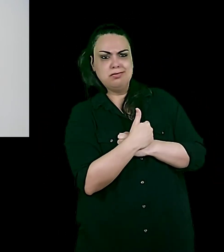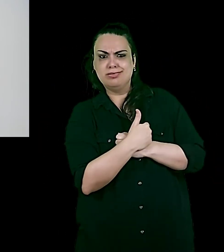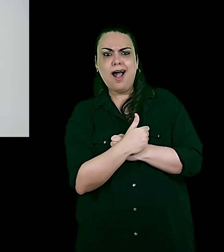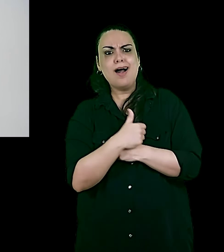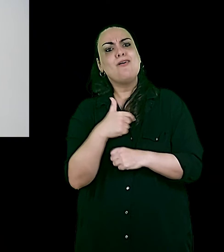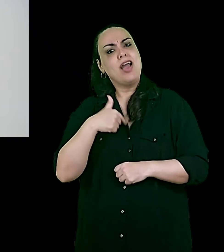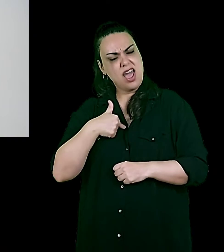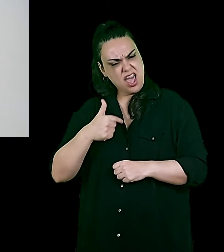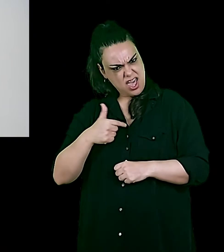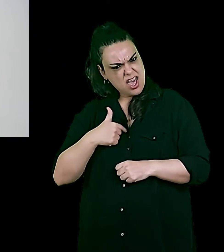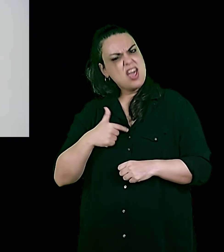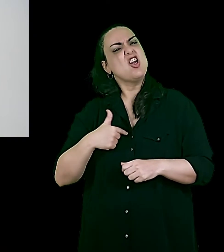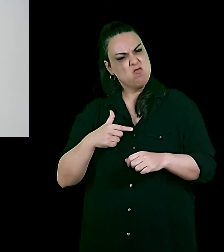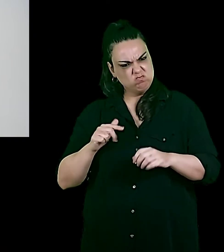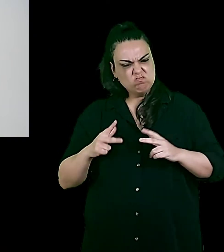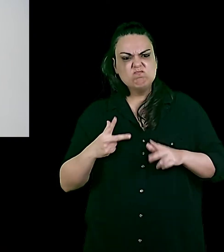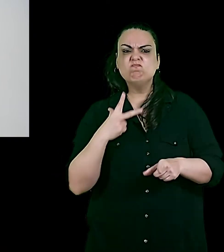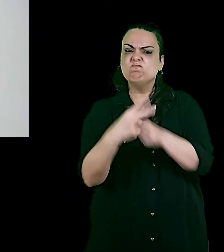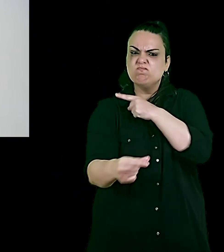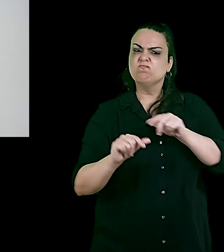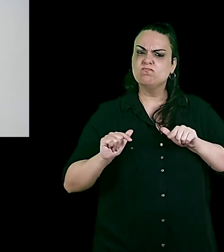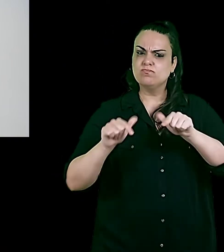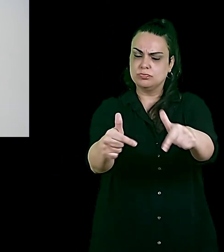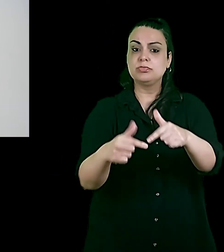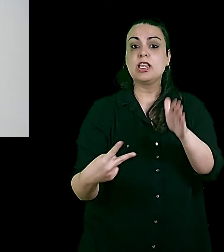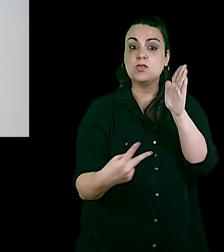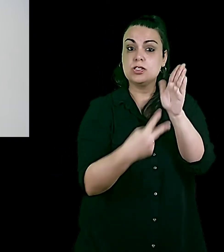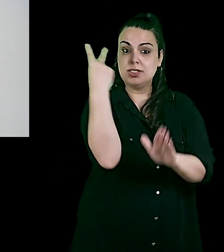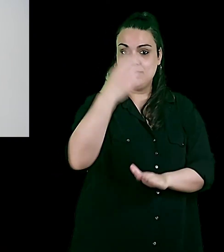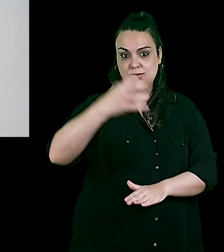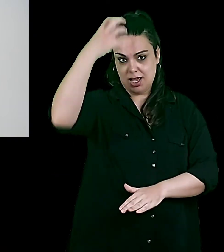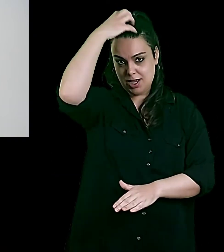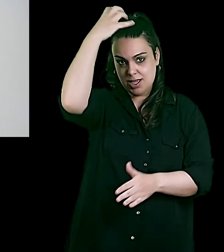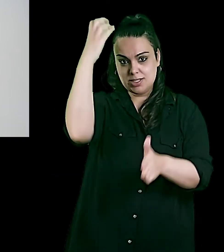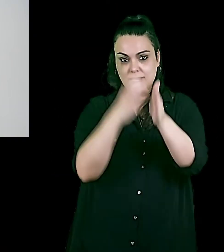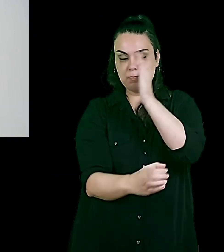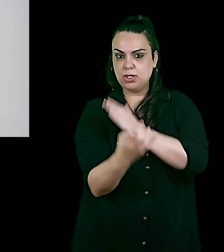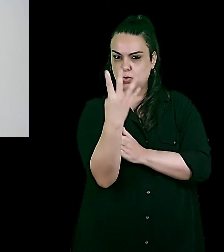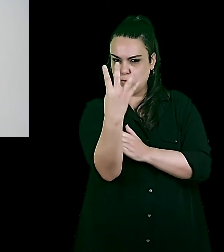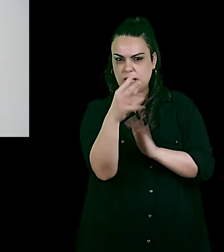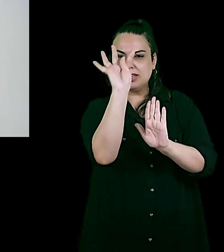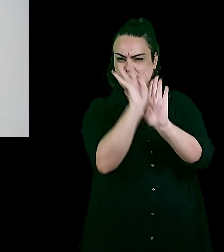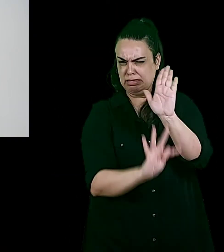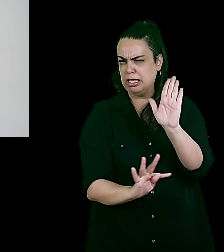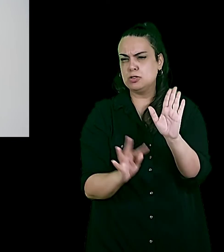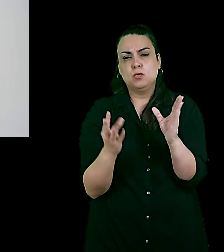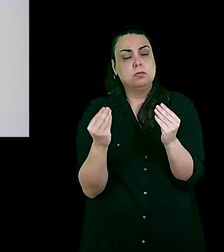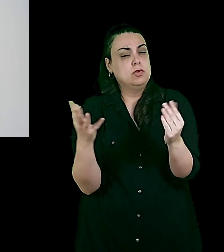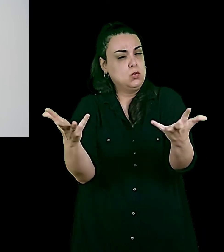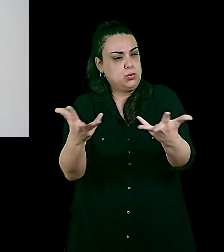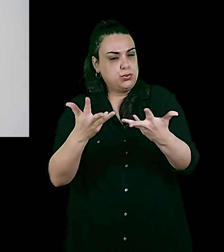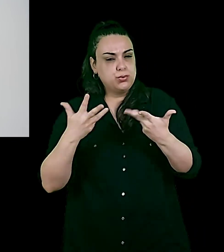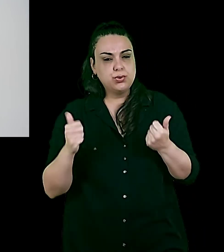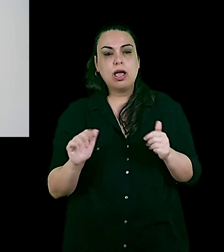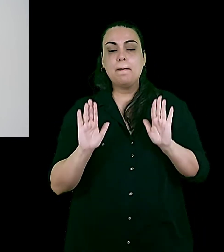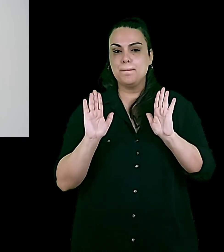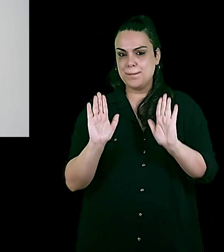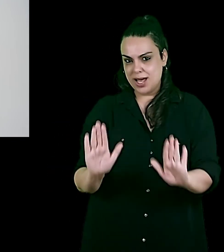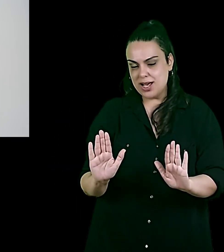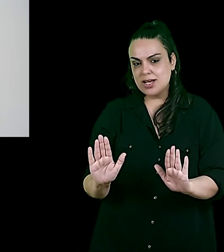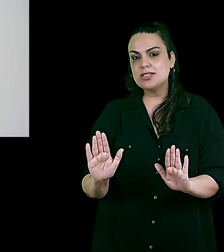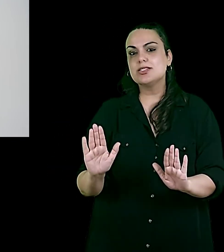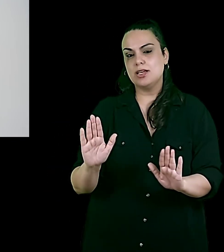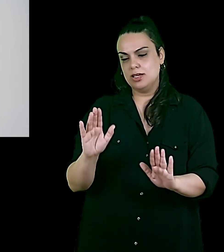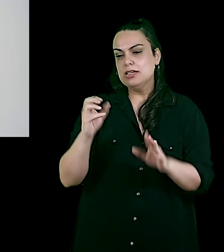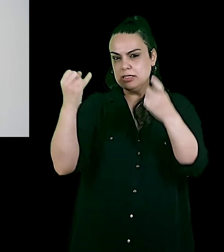percurso por causa dele. E seguindo a mesma linha de 2 Reis capítulo 4, é um texto muito rico, mas agora não mais falando